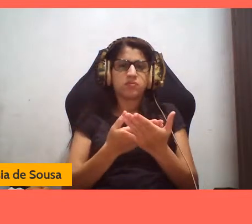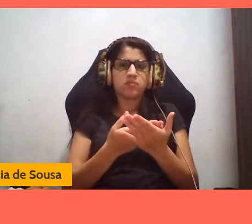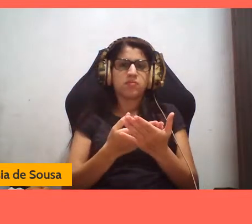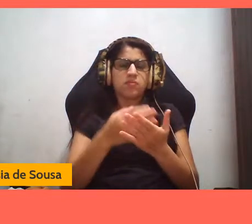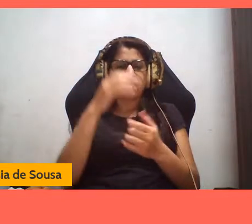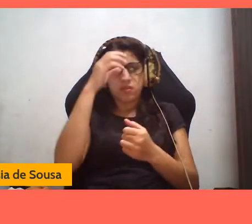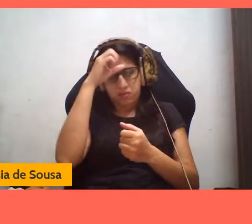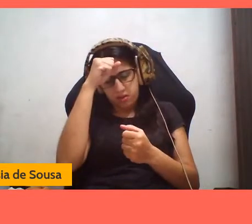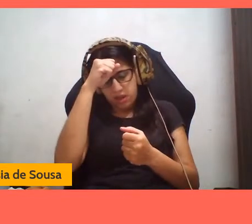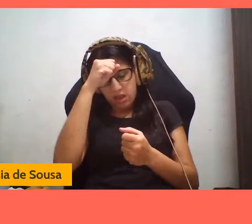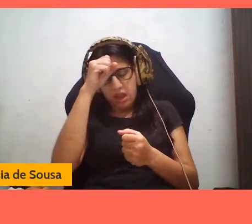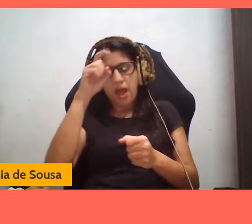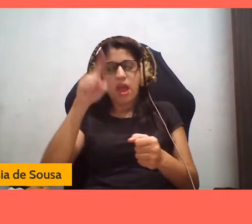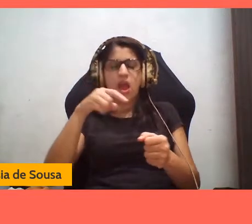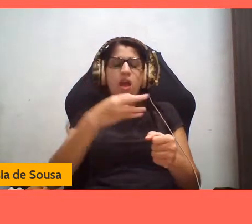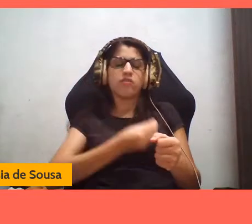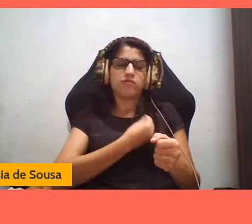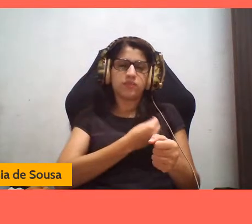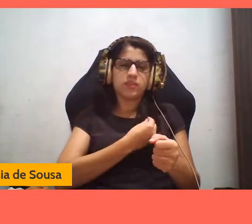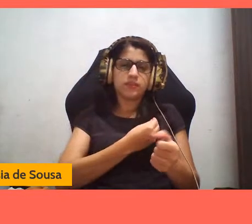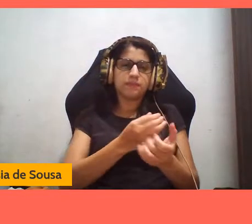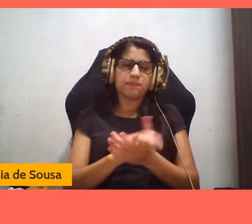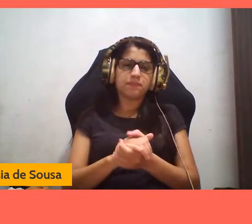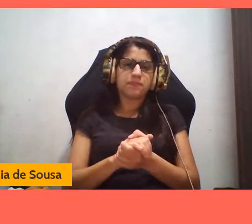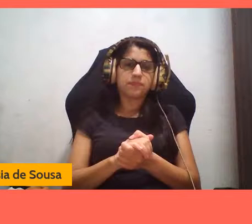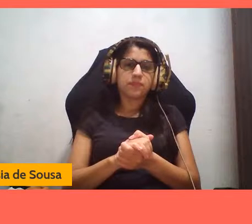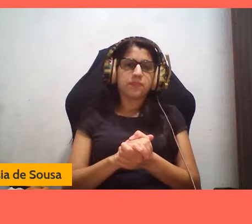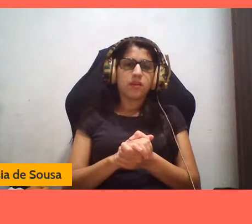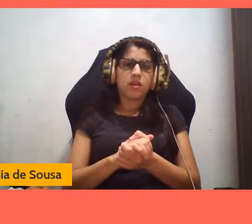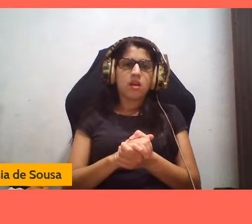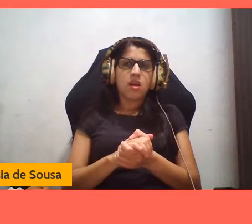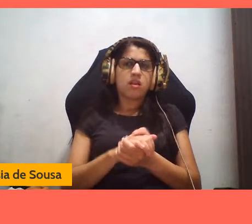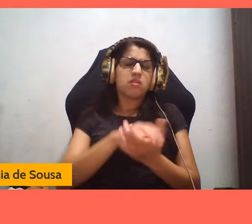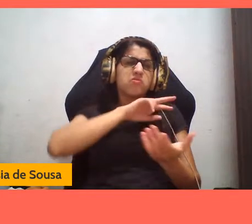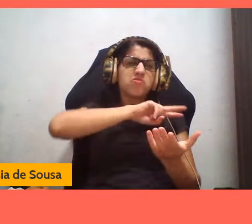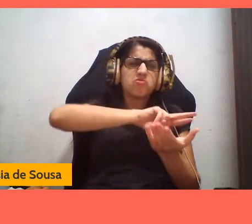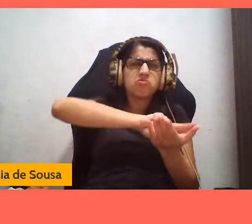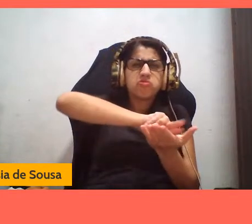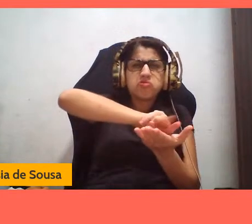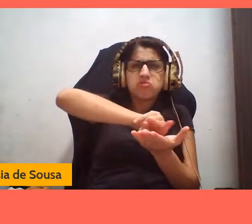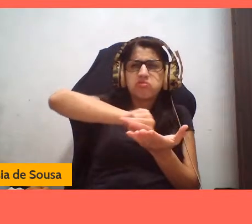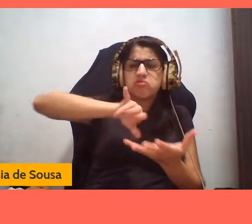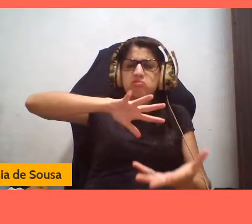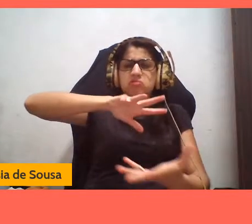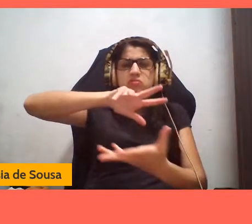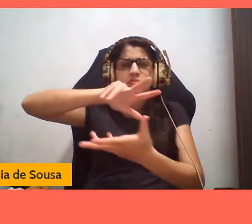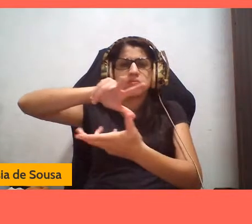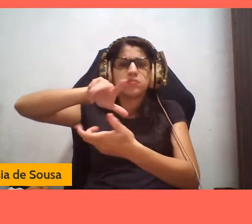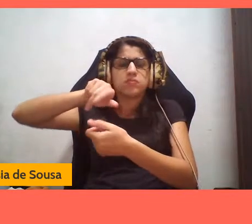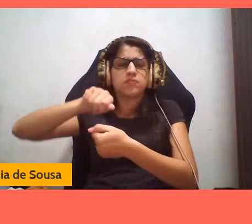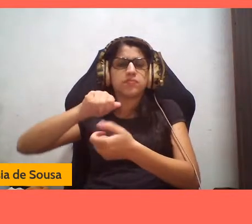a vida, nas suas múltiplas dimensões.